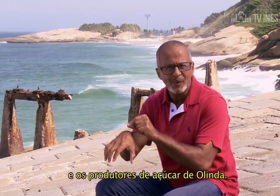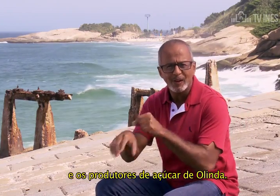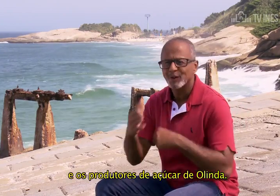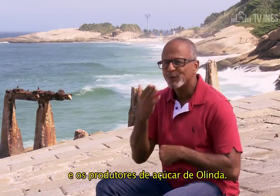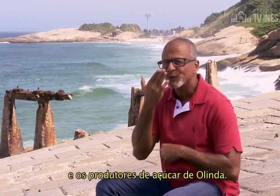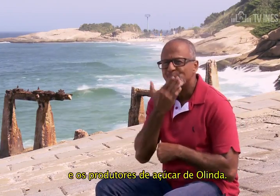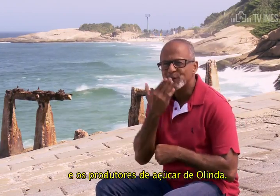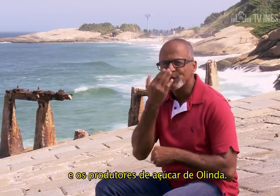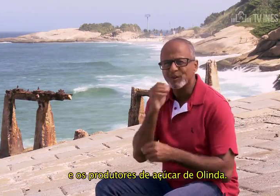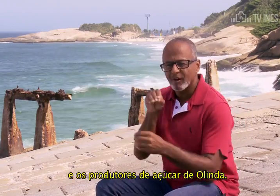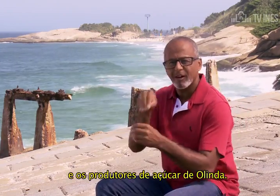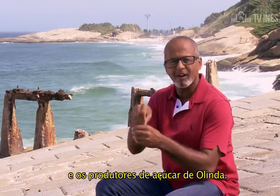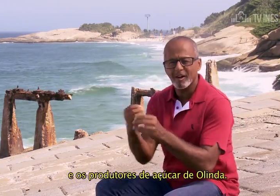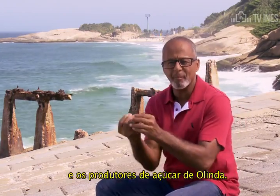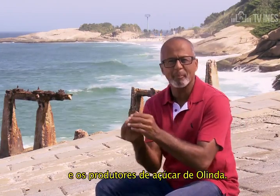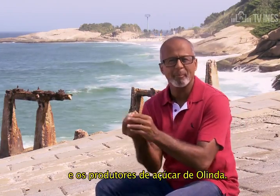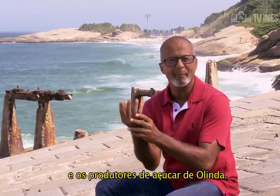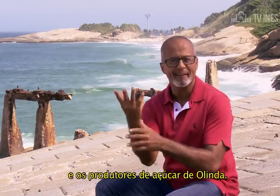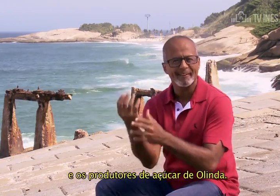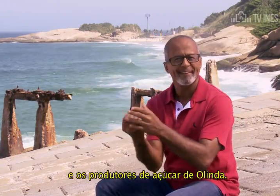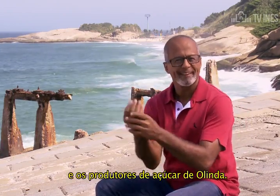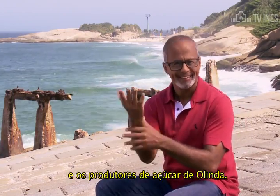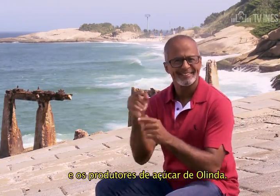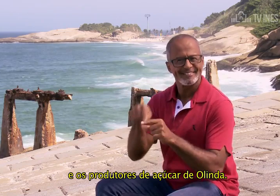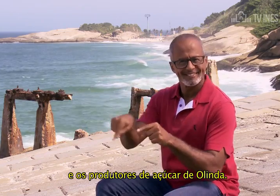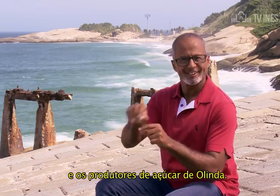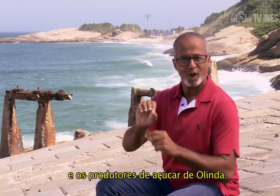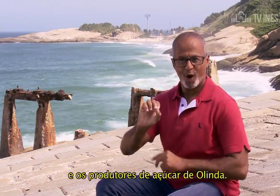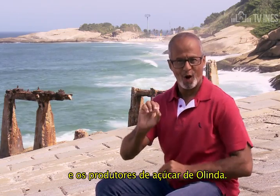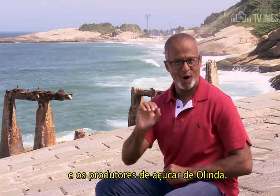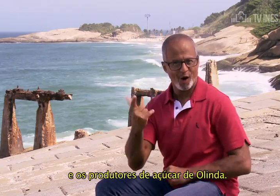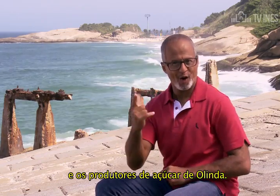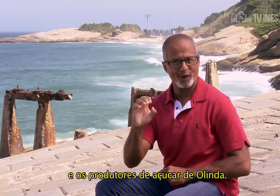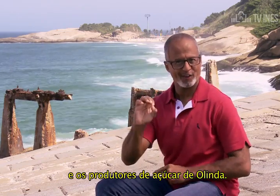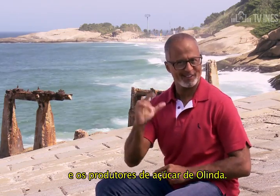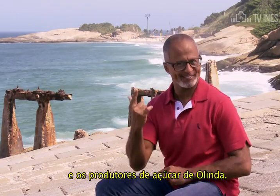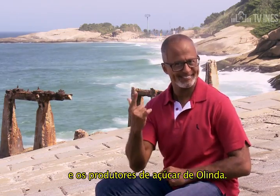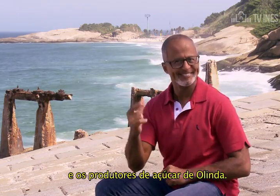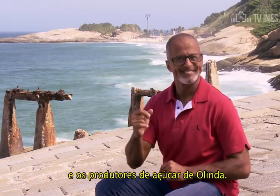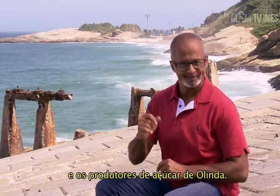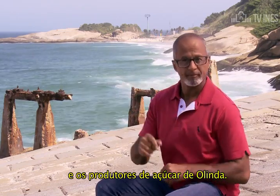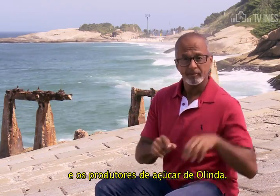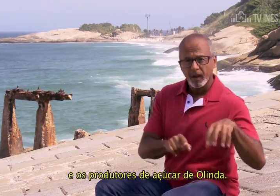e os produtores de açúcar de Olinda.